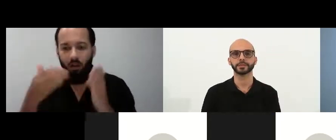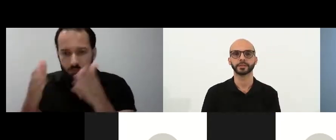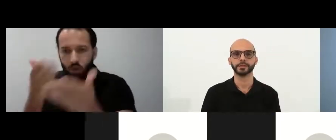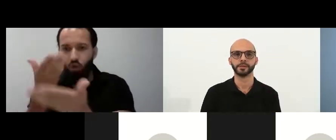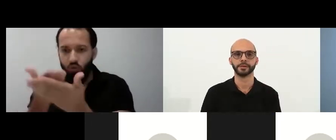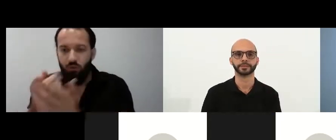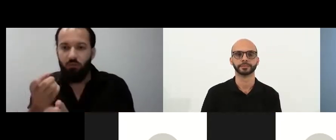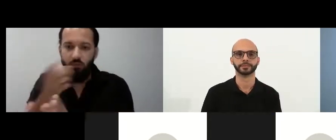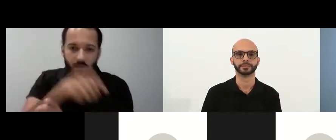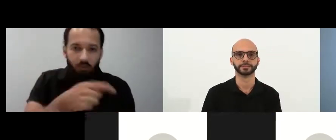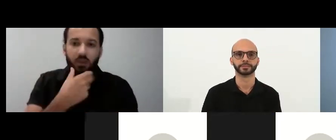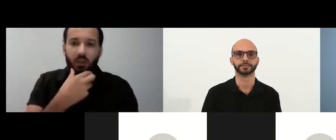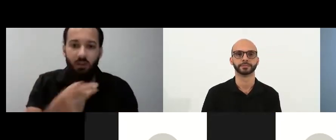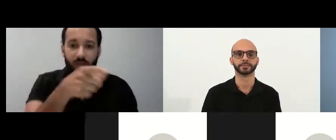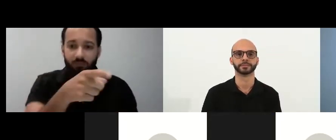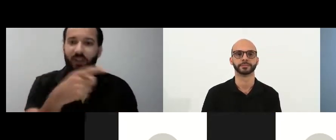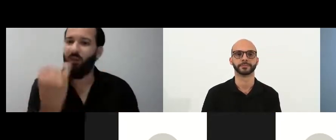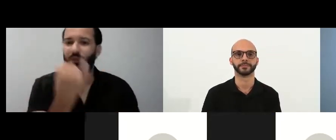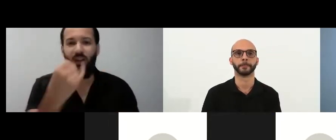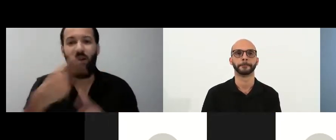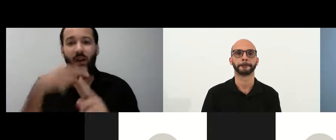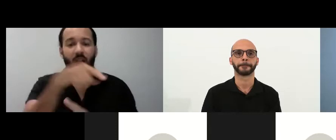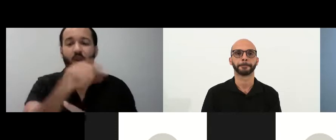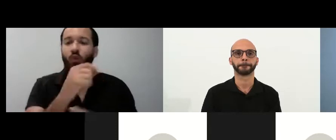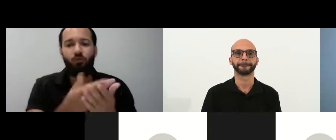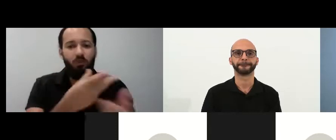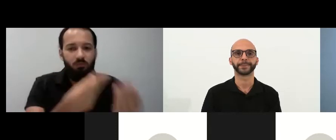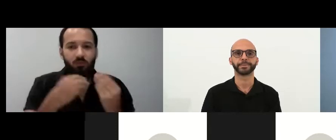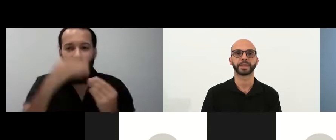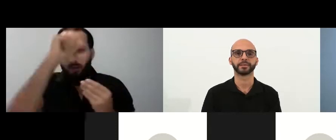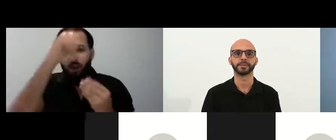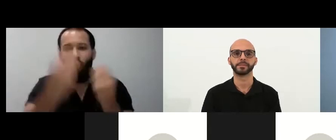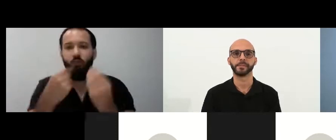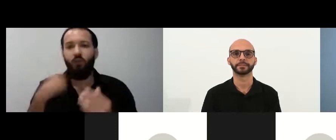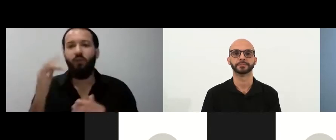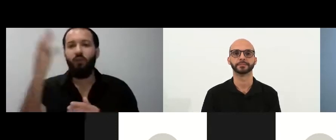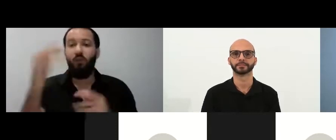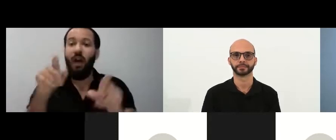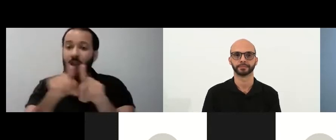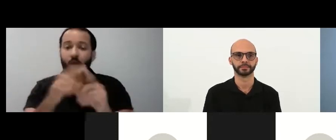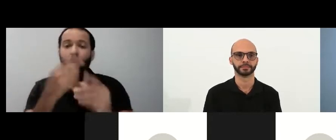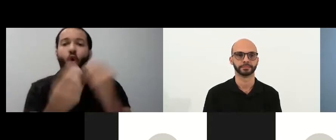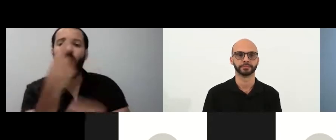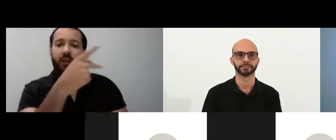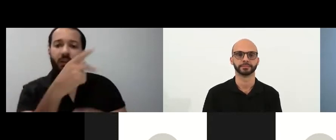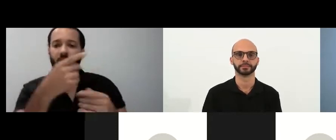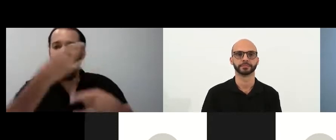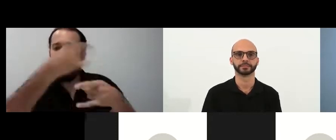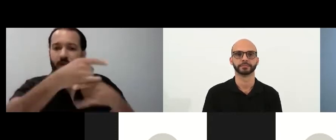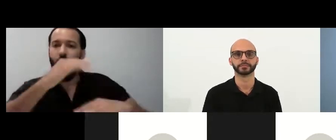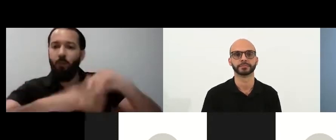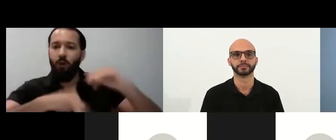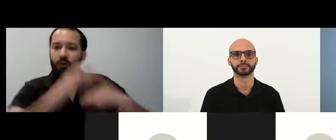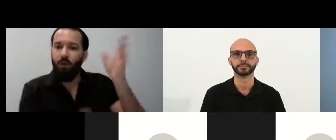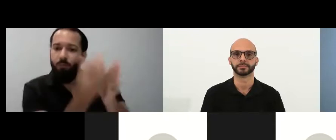Isso, na Libras, claro, é realmente muito importante, mas ter inglês, francês, outros idiomas, como que eu vou aprender para que no futuro, por